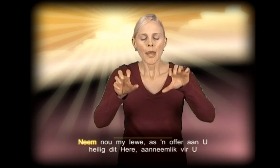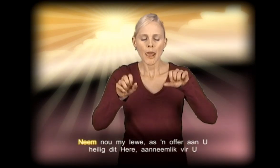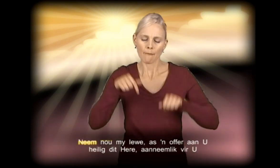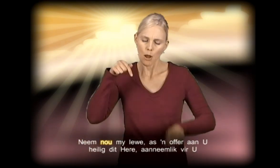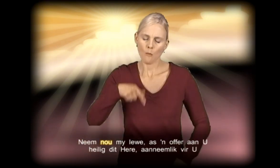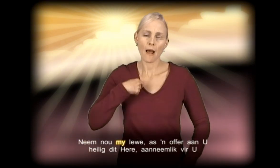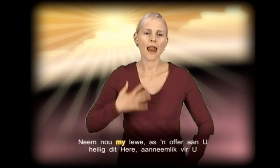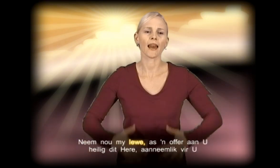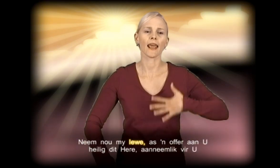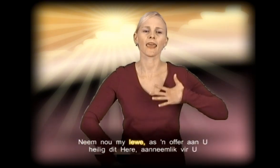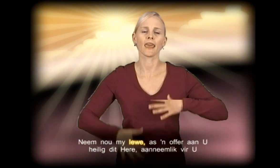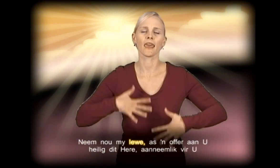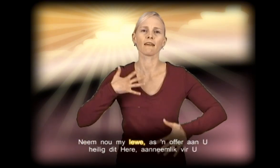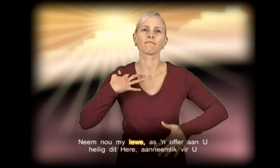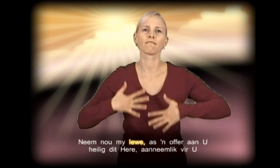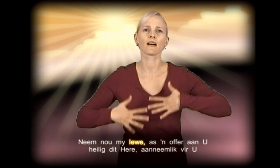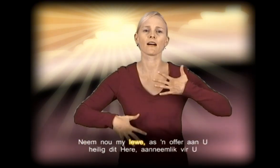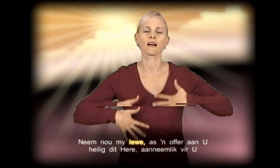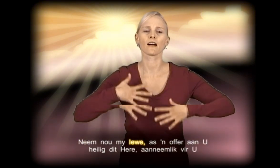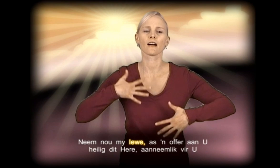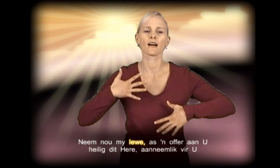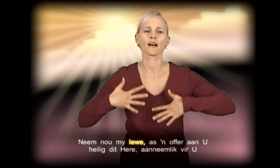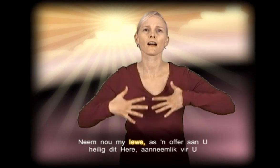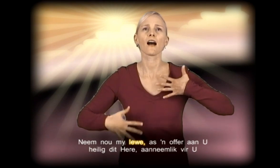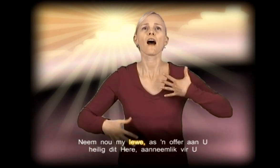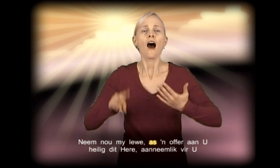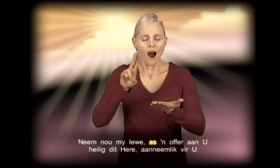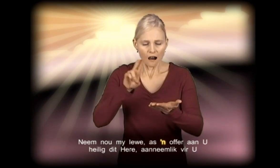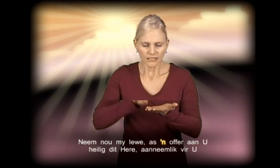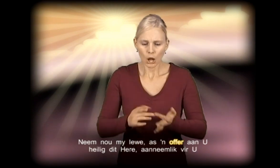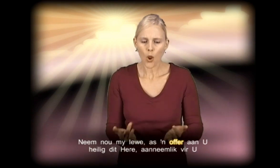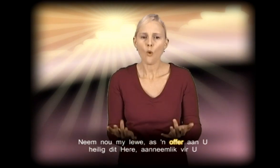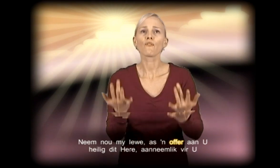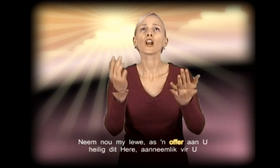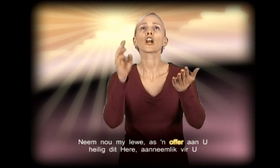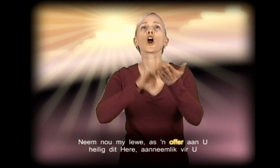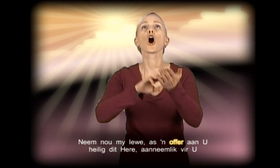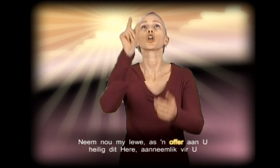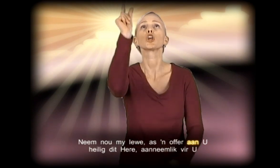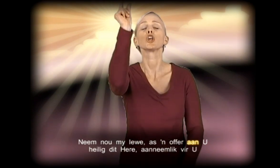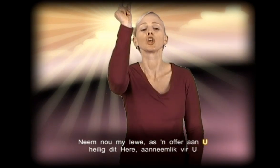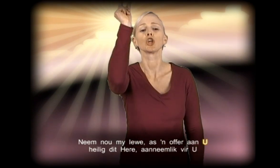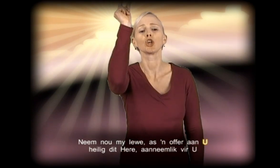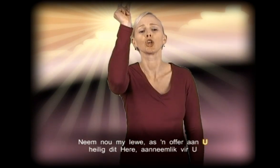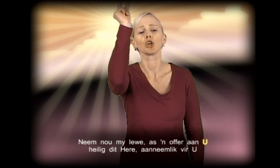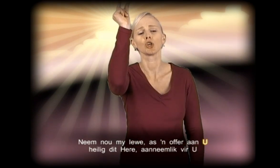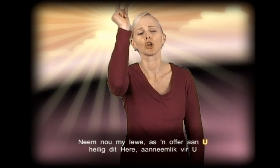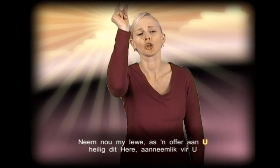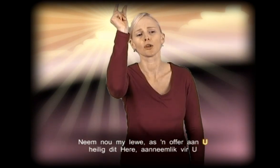Neem nou my lewe as 'n offer aan u.